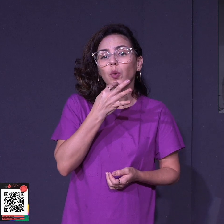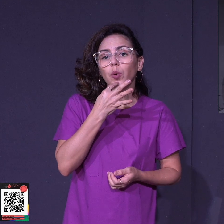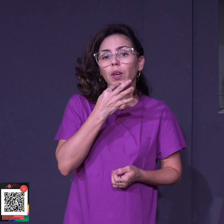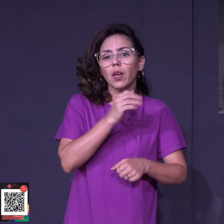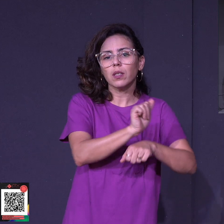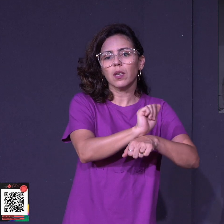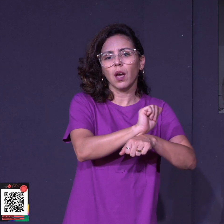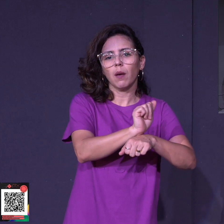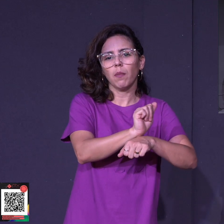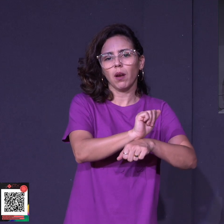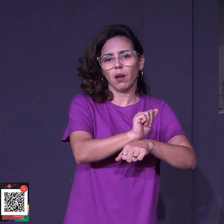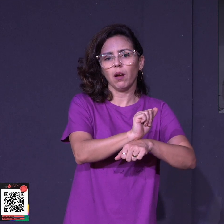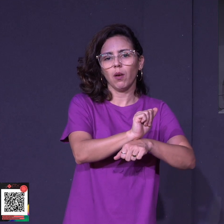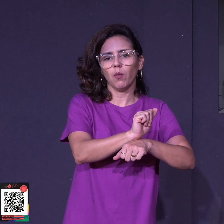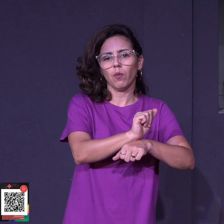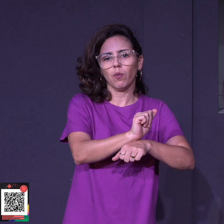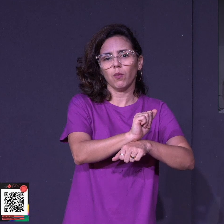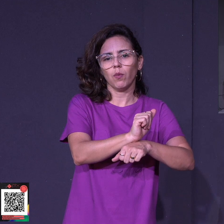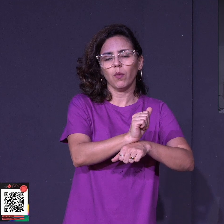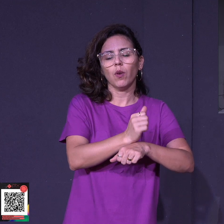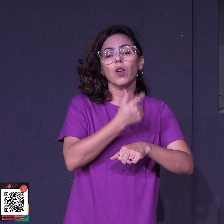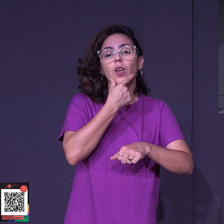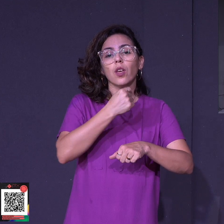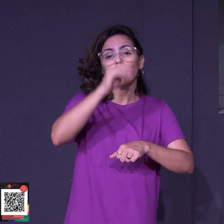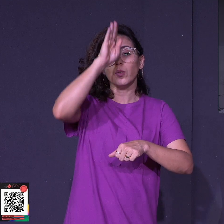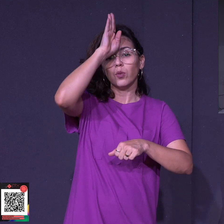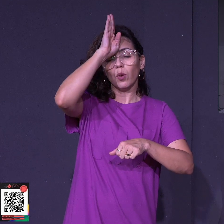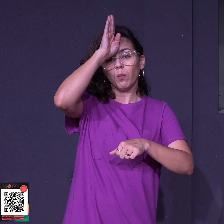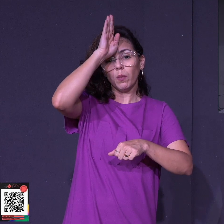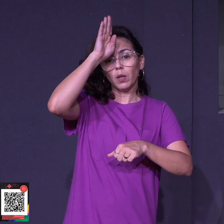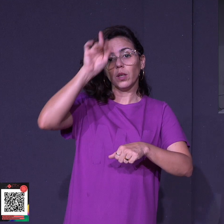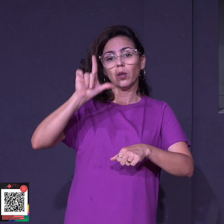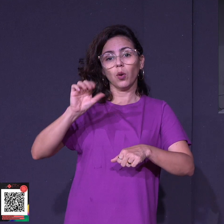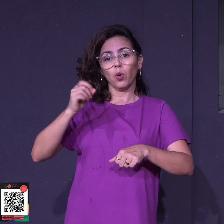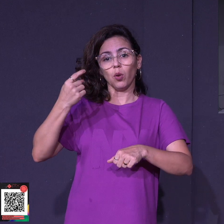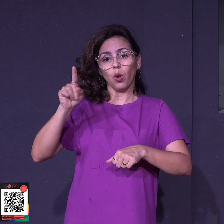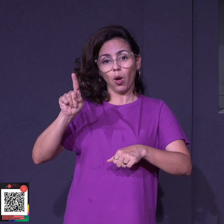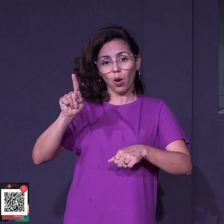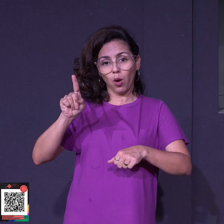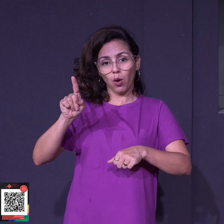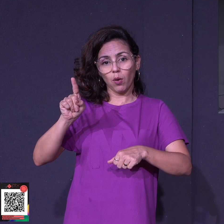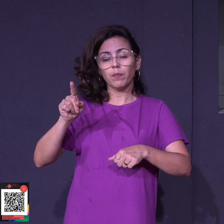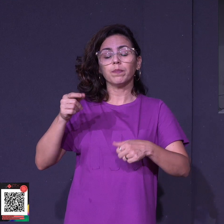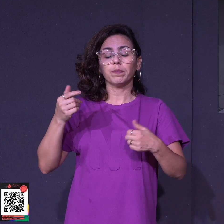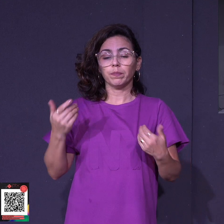Mas quem tem a bênção do eterno não depende de um lugar.